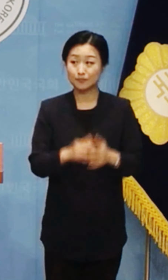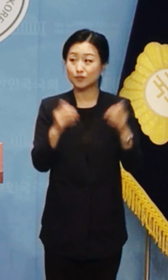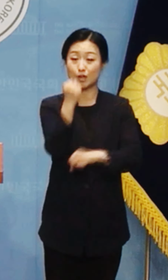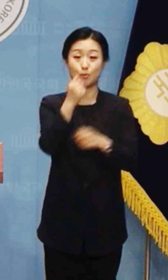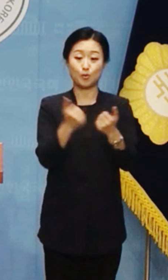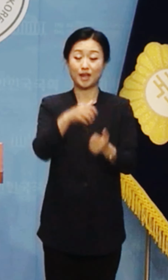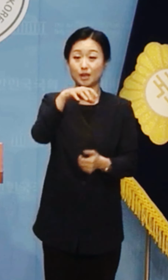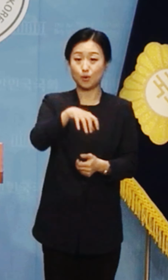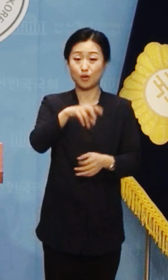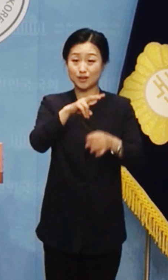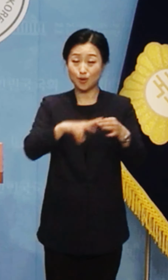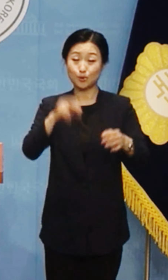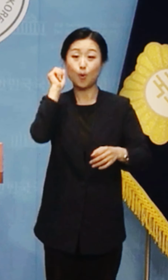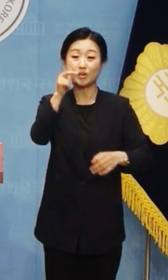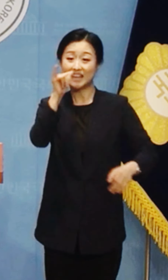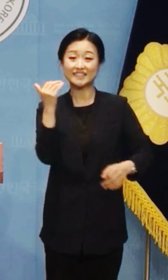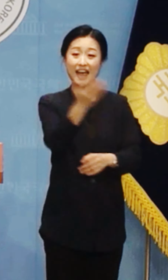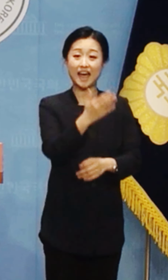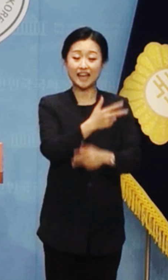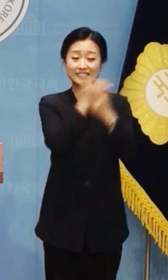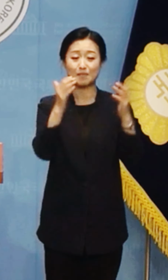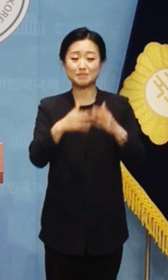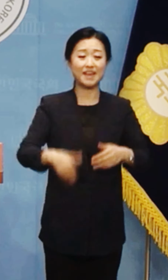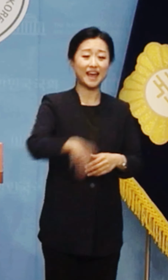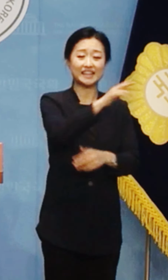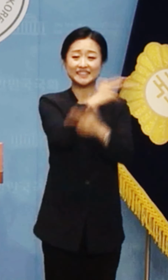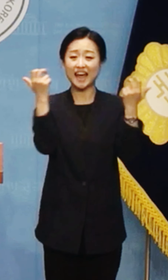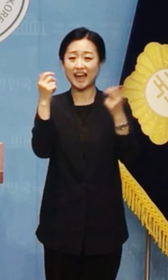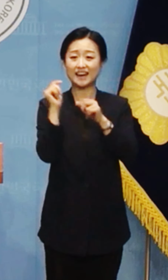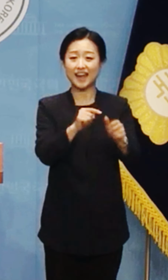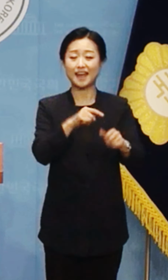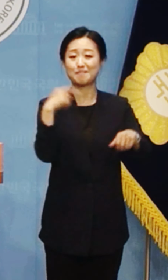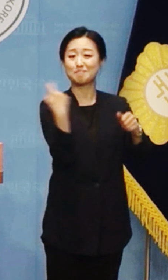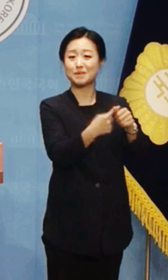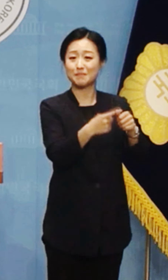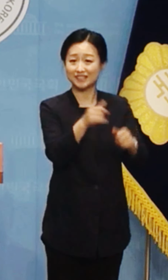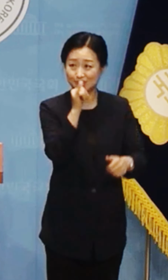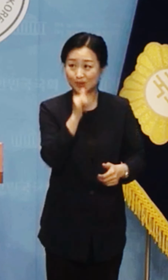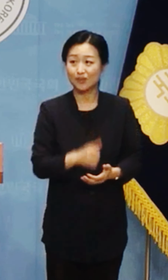본회의장이 여의도 호텔이은 집에 가서 자라 이렇게